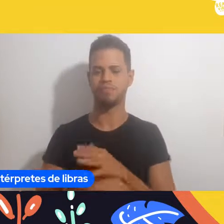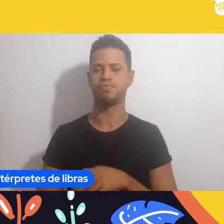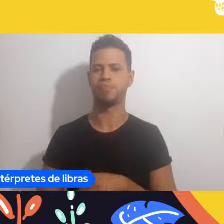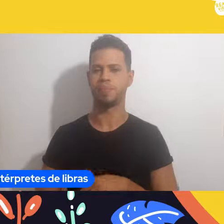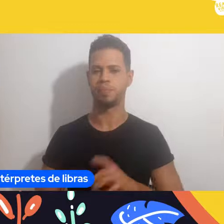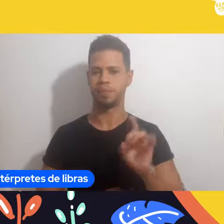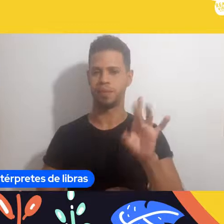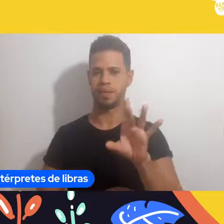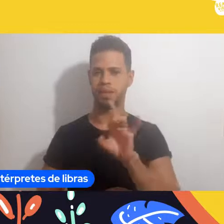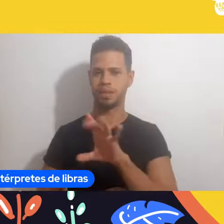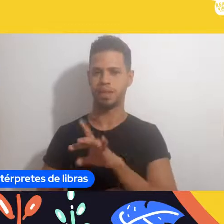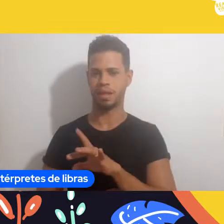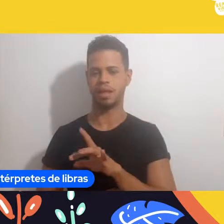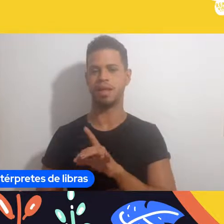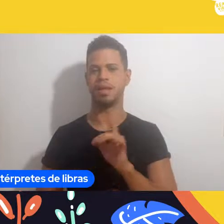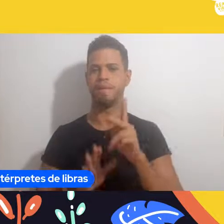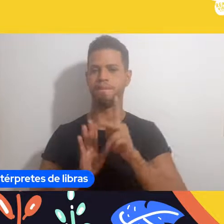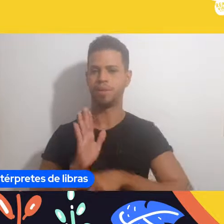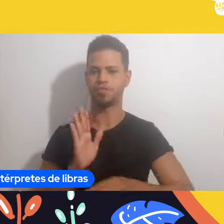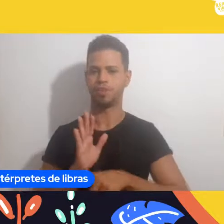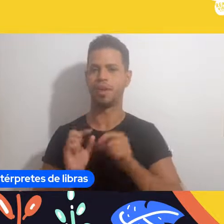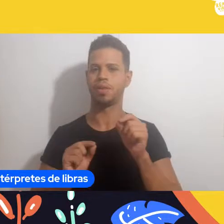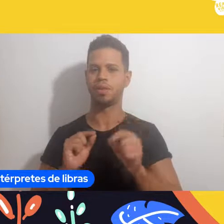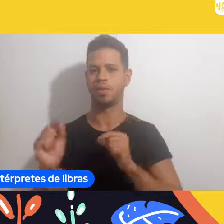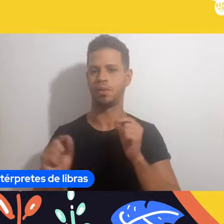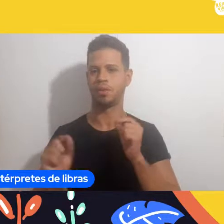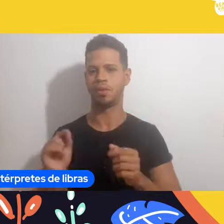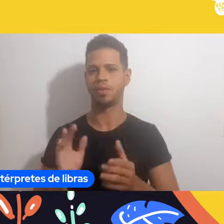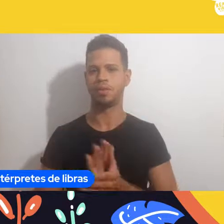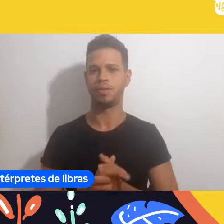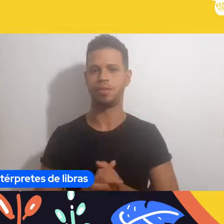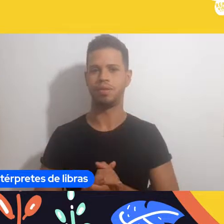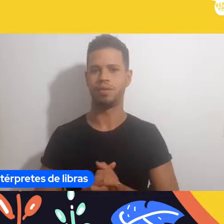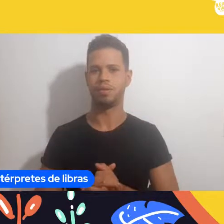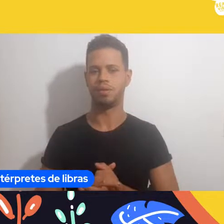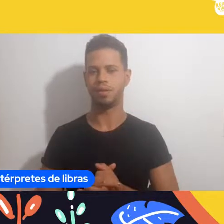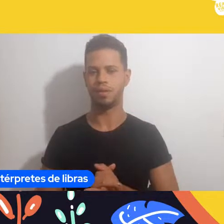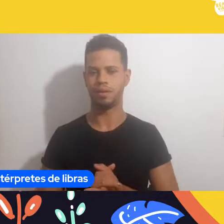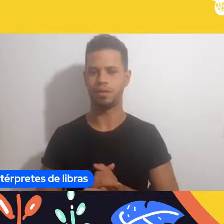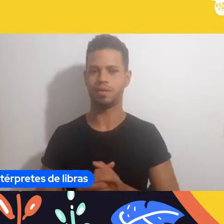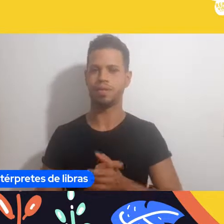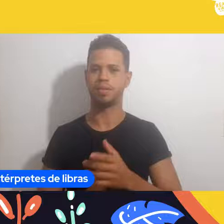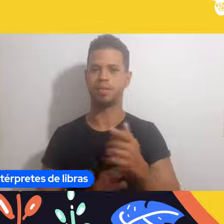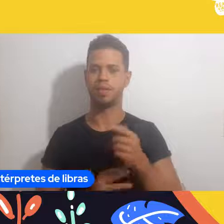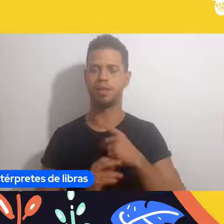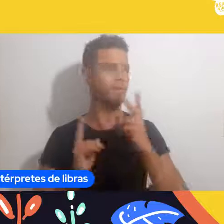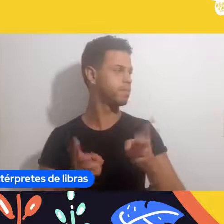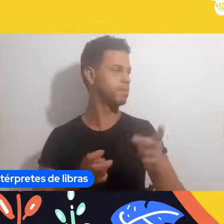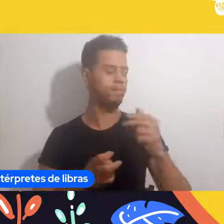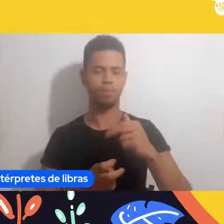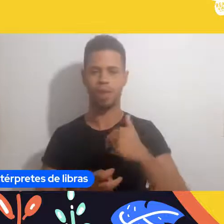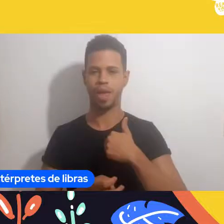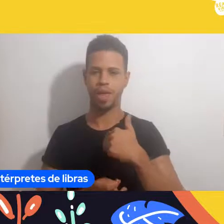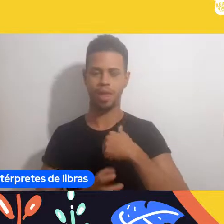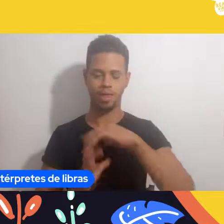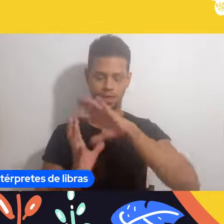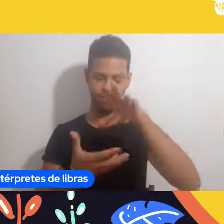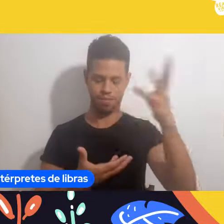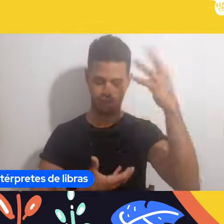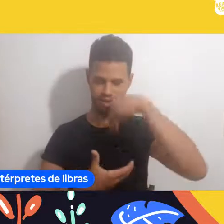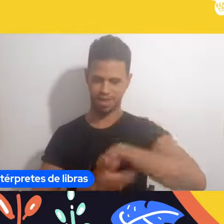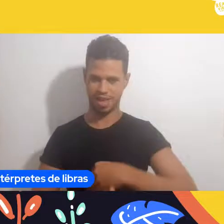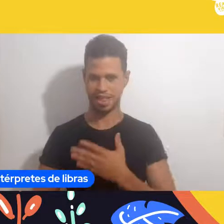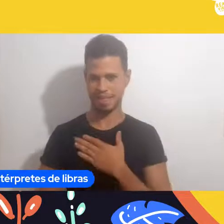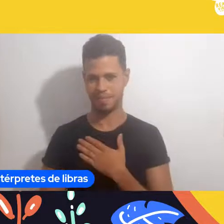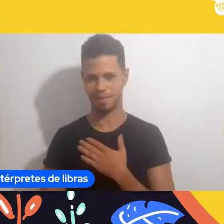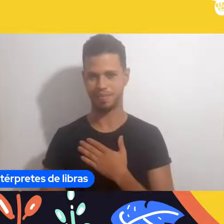esse projeto, algo para um brincar onde eu me percebo. Eu no mundo, e não o mundo inteiro dentro de mim.